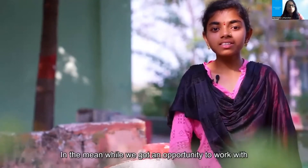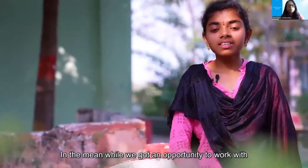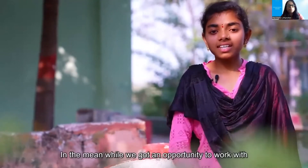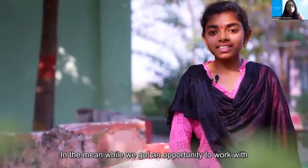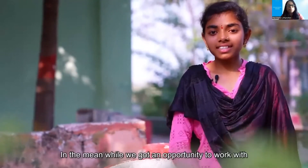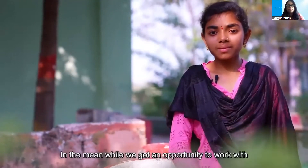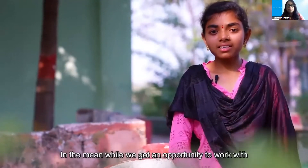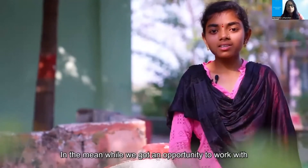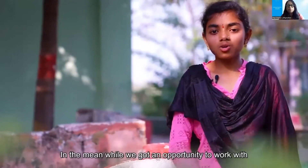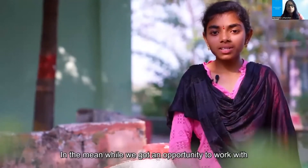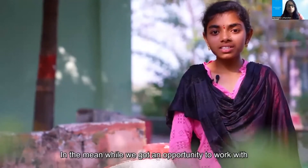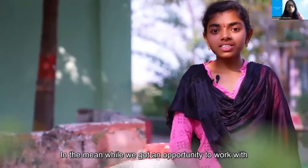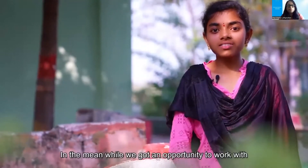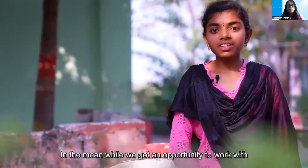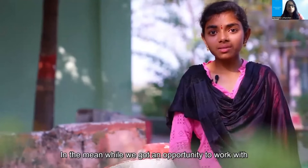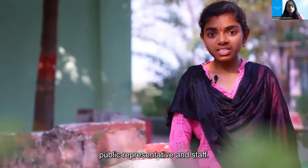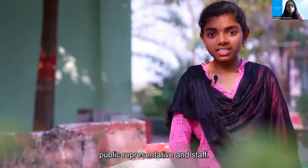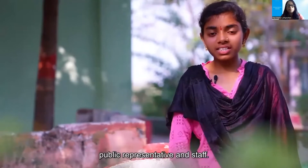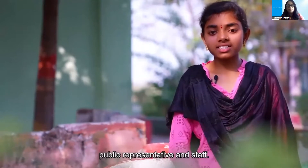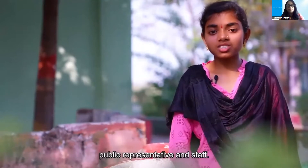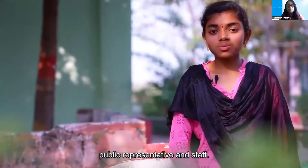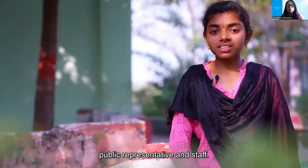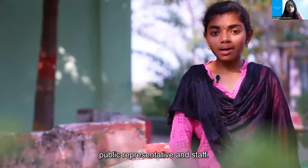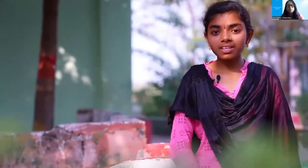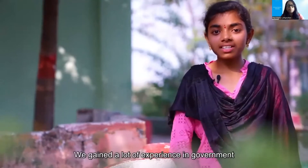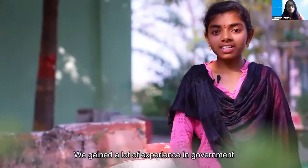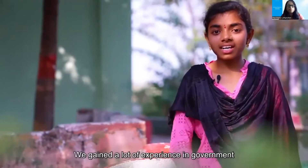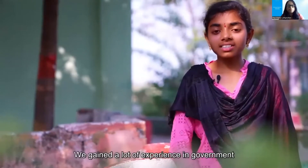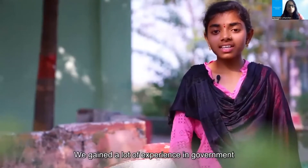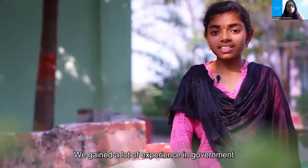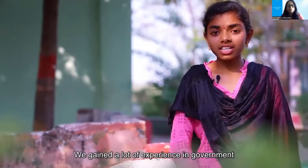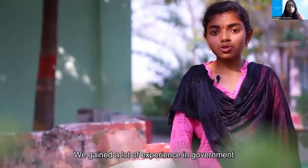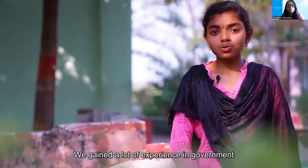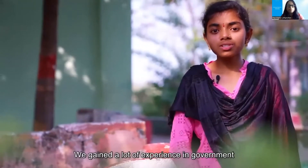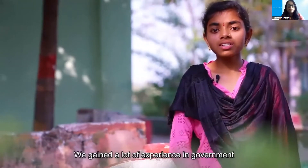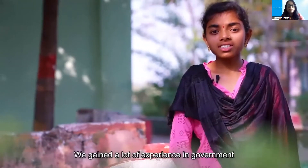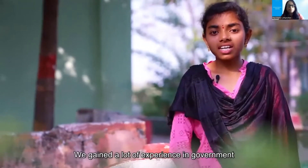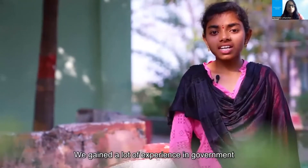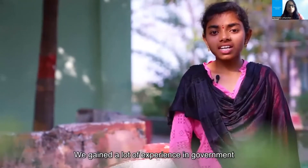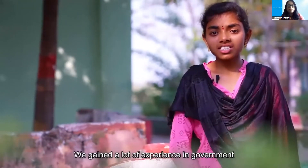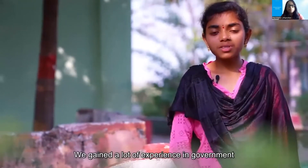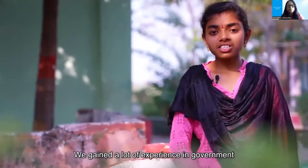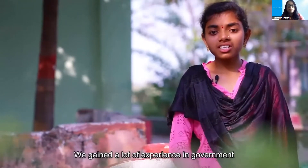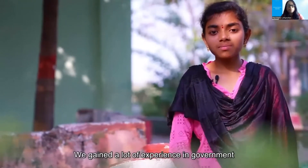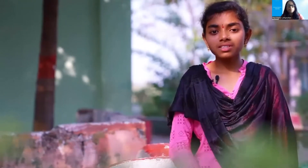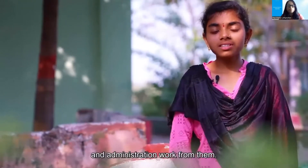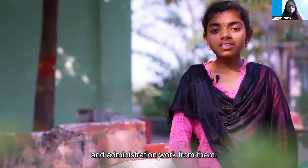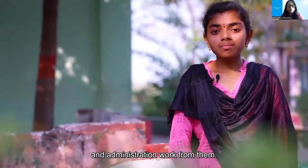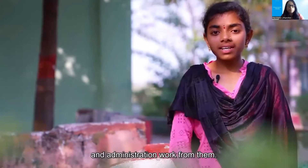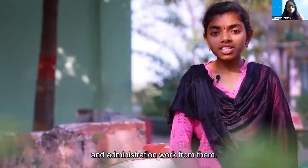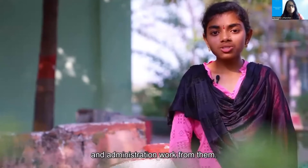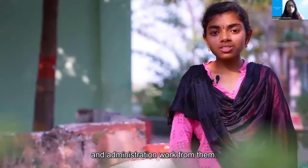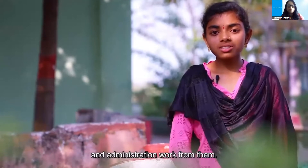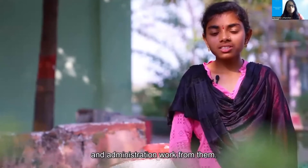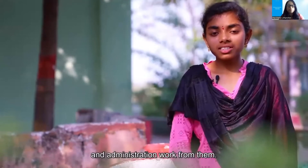हक्कांची जाणीव झाली. या दरम्यान लोकप्रतिनिधी व कर्मचारी यांच्यासोबत काम करण्याचा आणि त्यांच्याकडून शासन